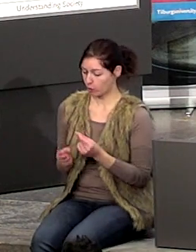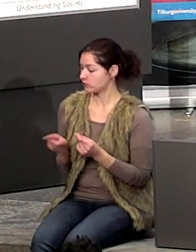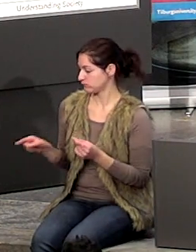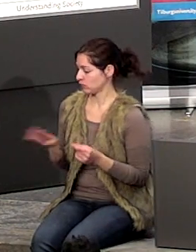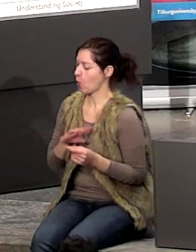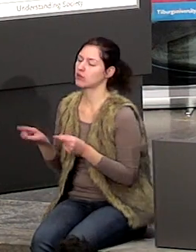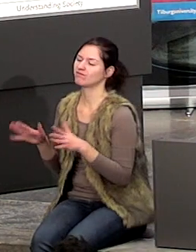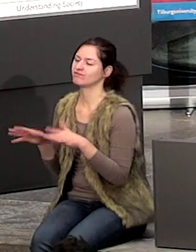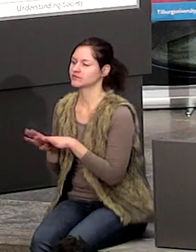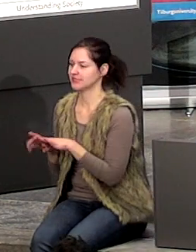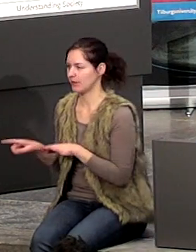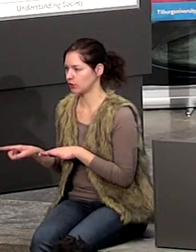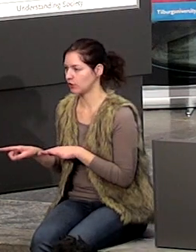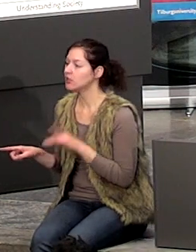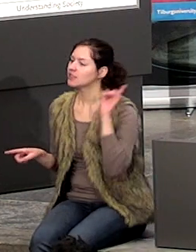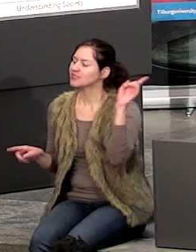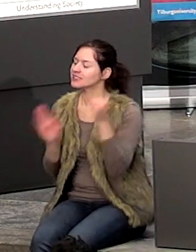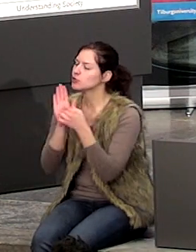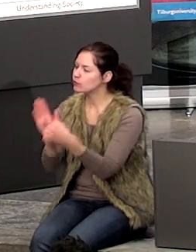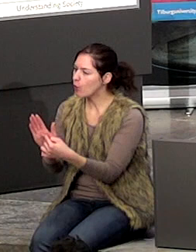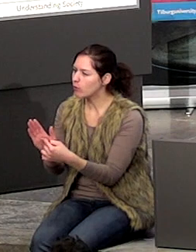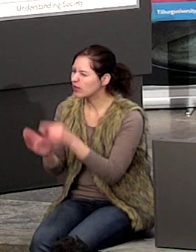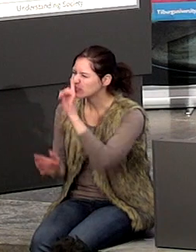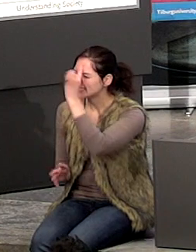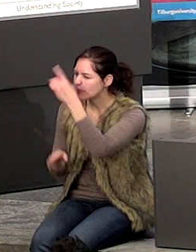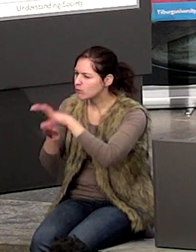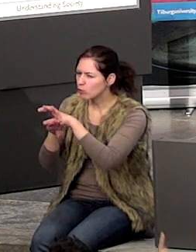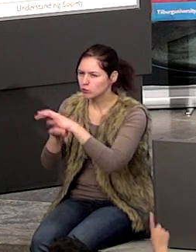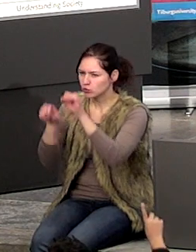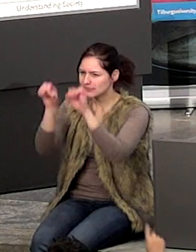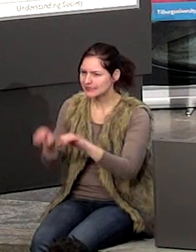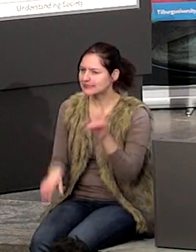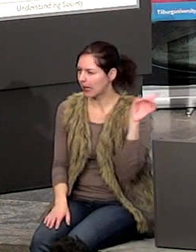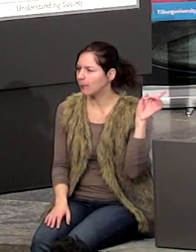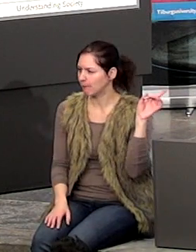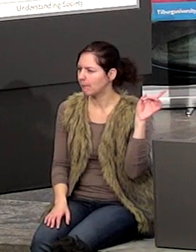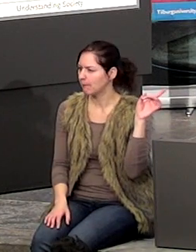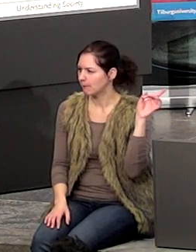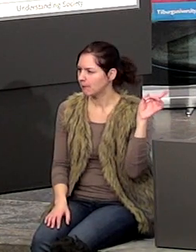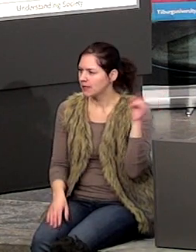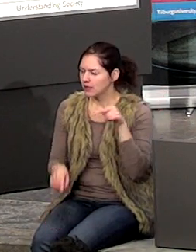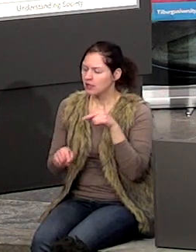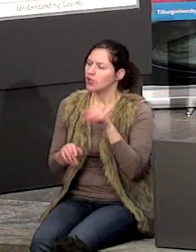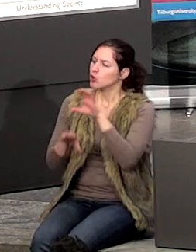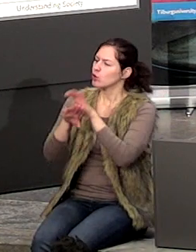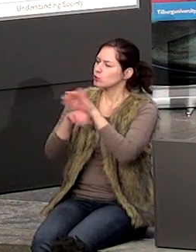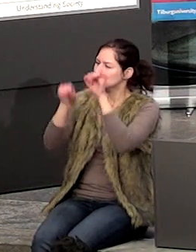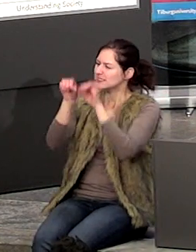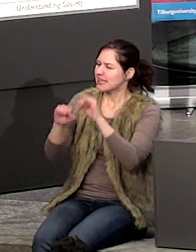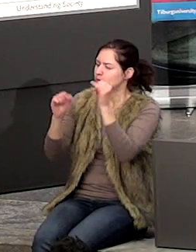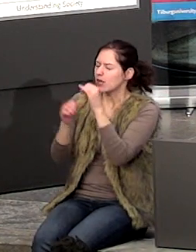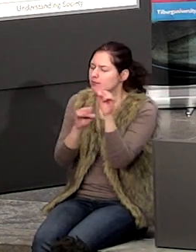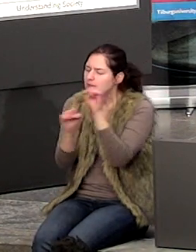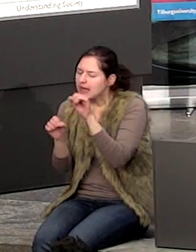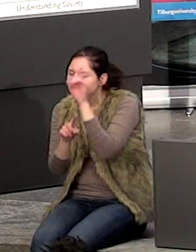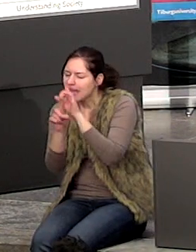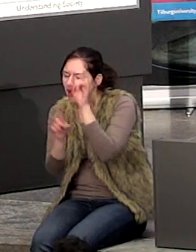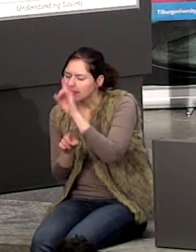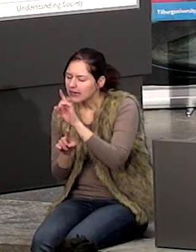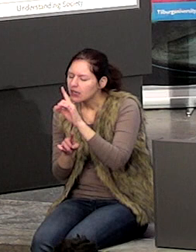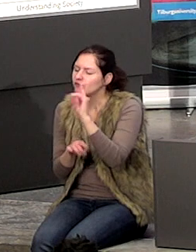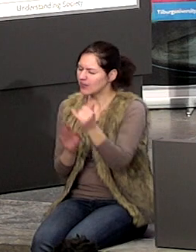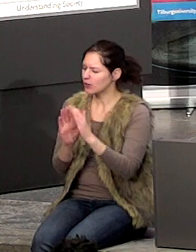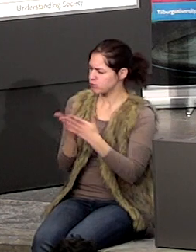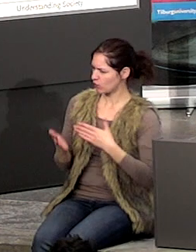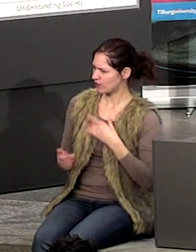Dit is eigenlijk een voorbeeld van een heel slim computersysteem, wat een beetje kan meedenken alvast over, ja, welke boeken vind jij nou